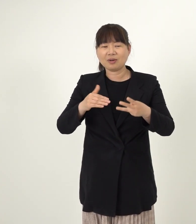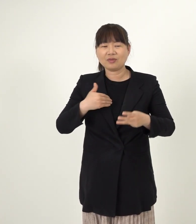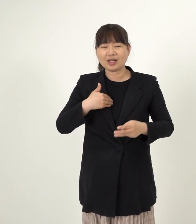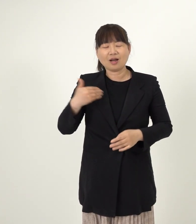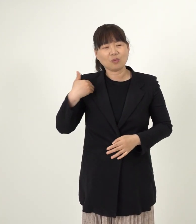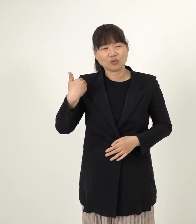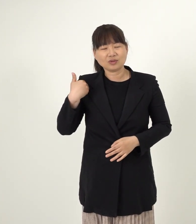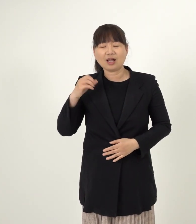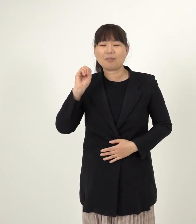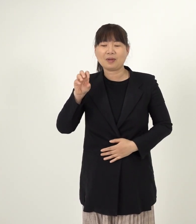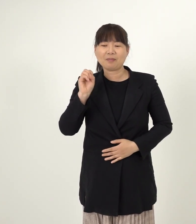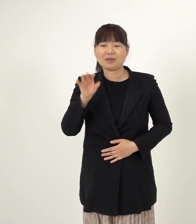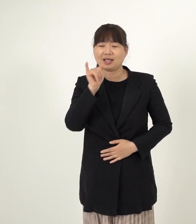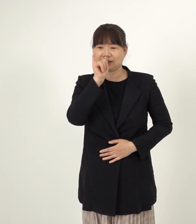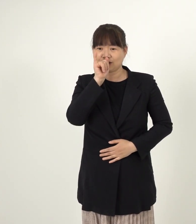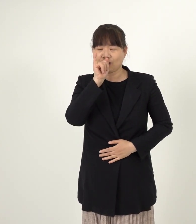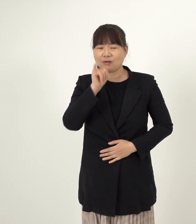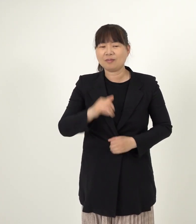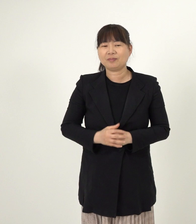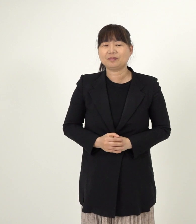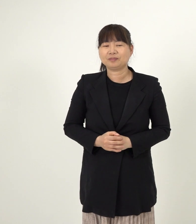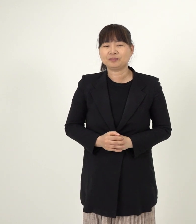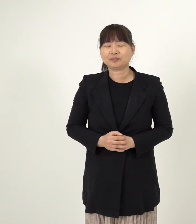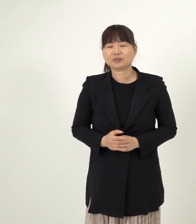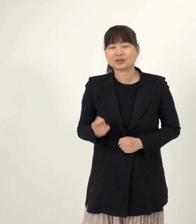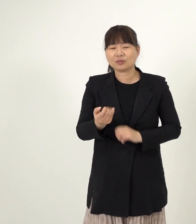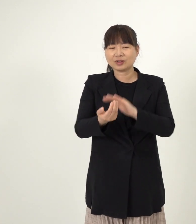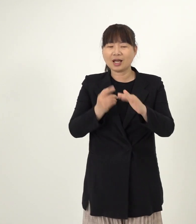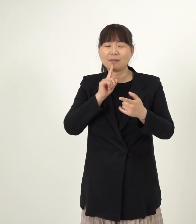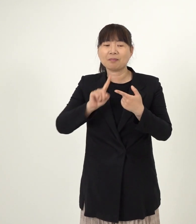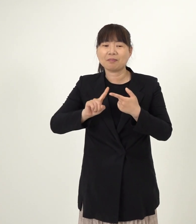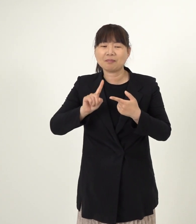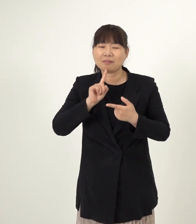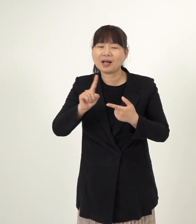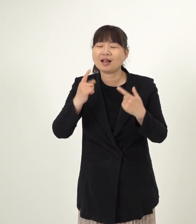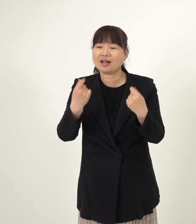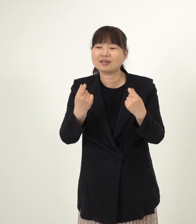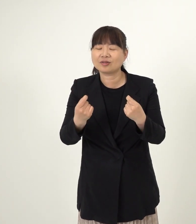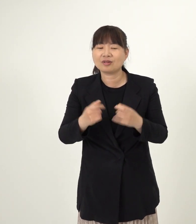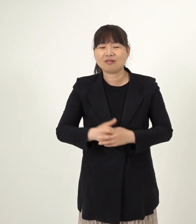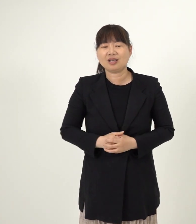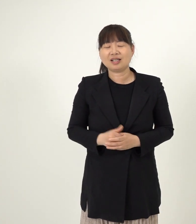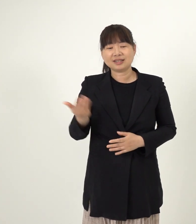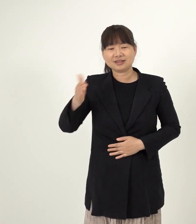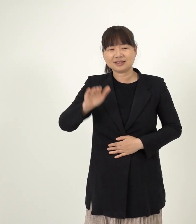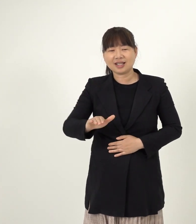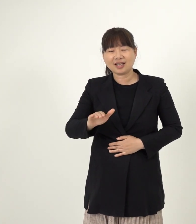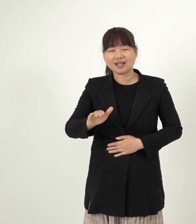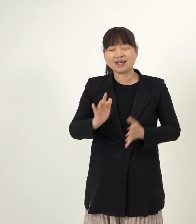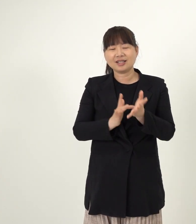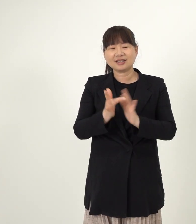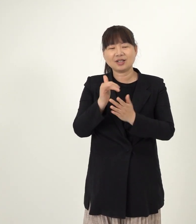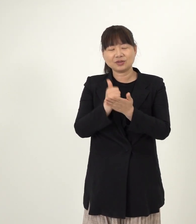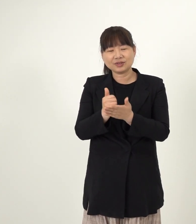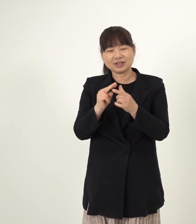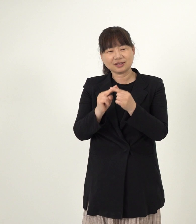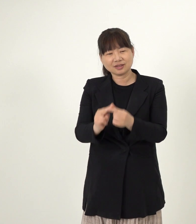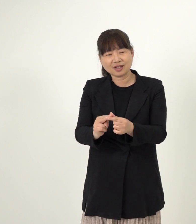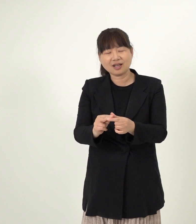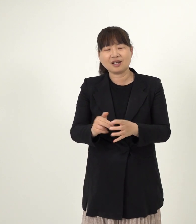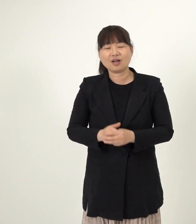부인하리라. 이거를 조금 전에 말씀하셨어요. 그런데